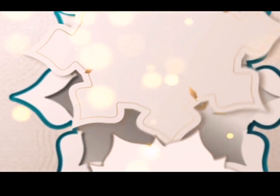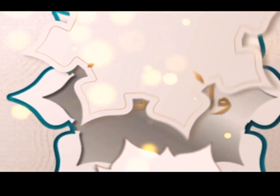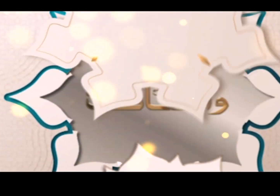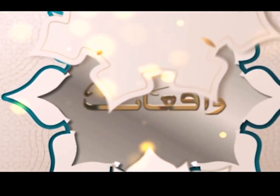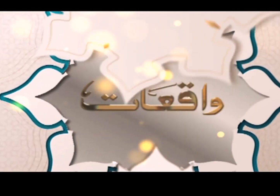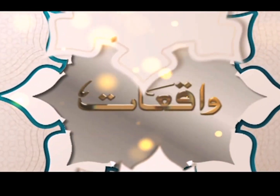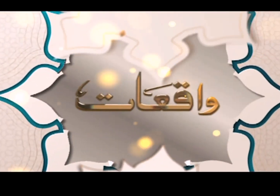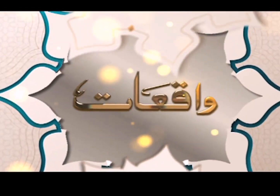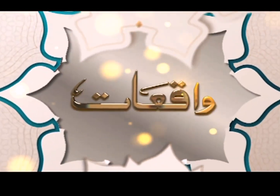واقعات سے،